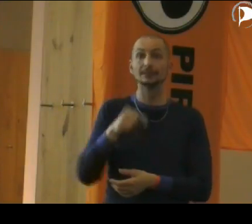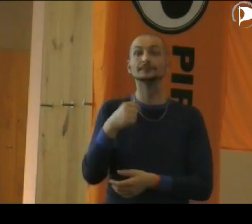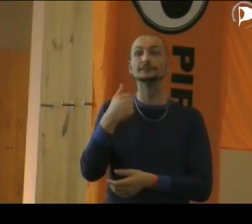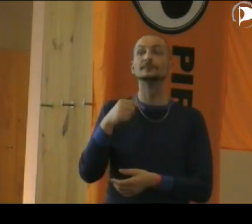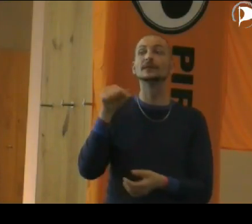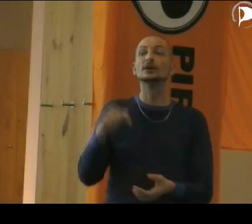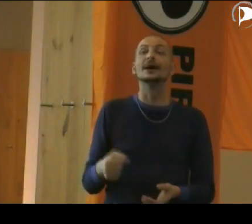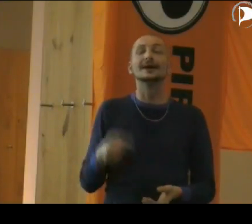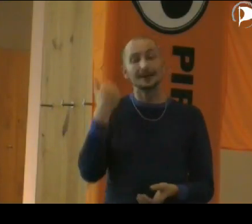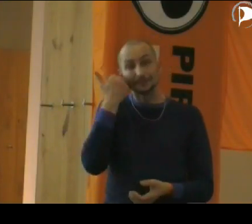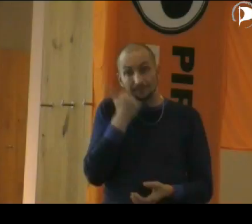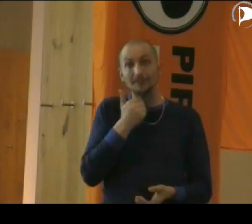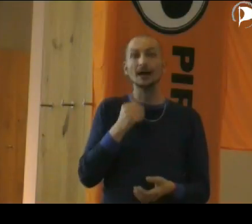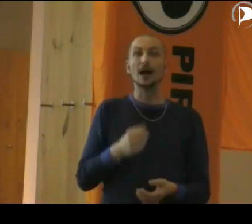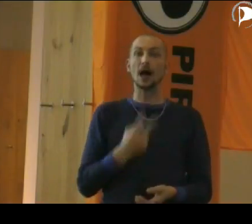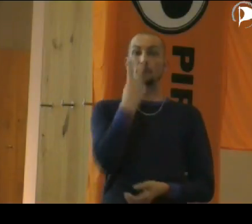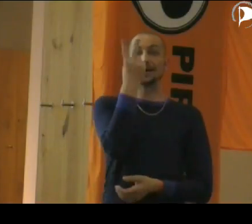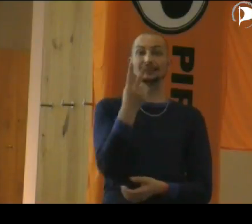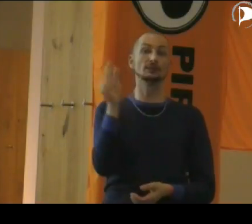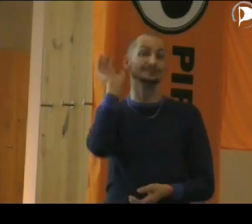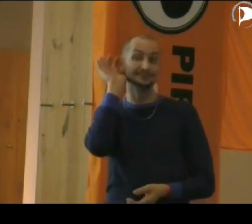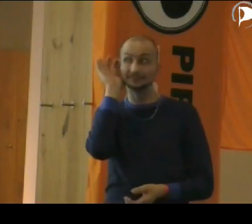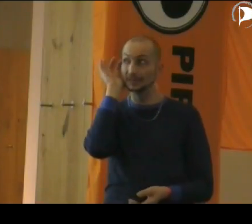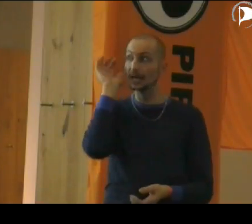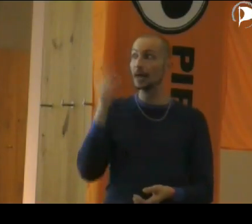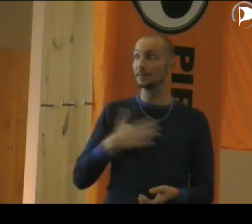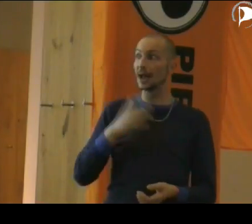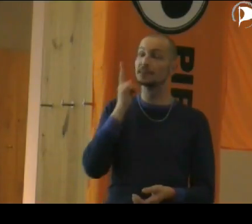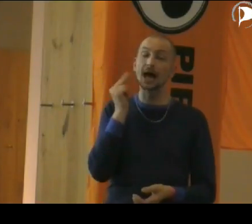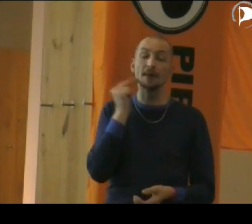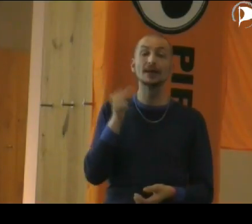sich also niemand piraten männer wie